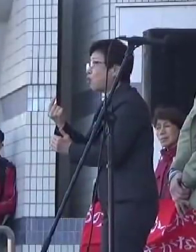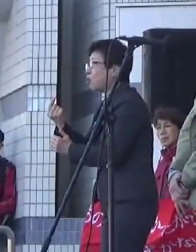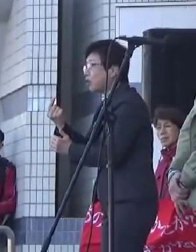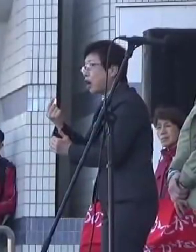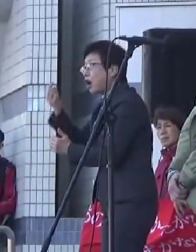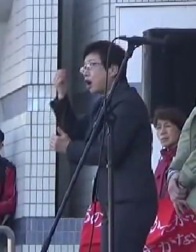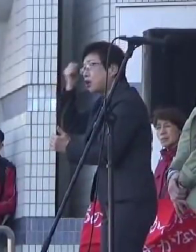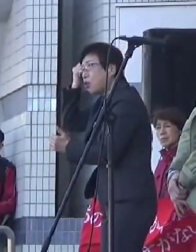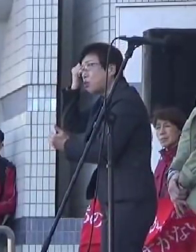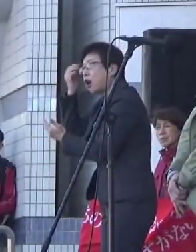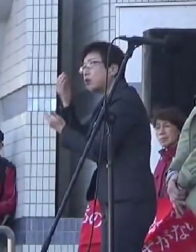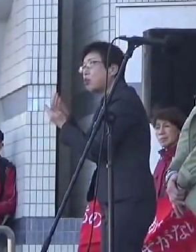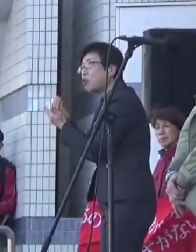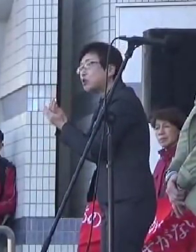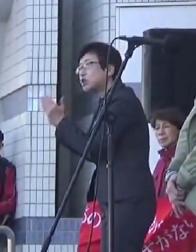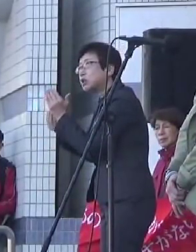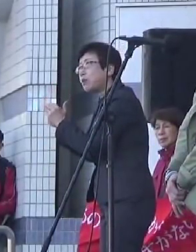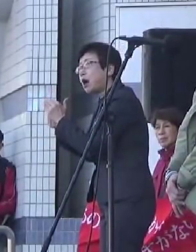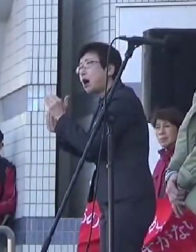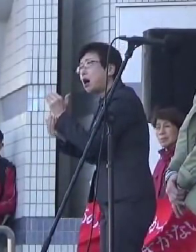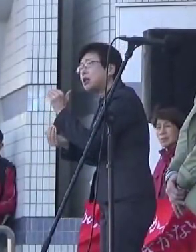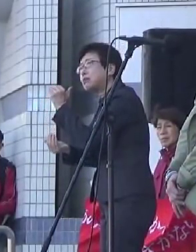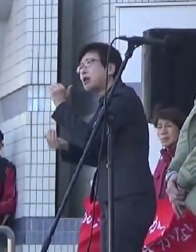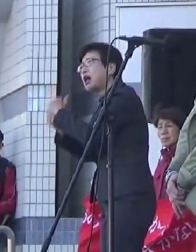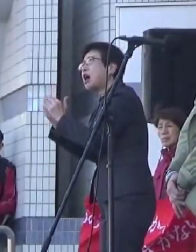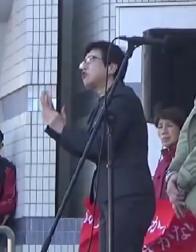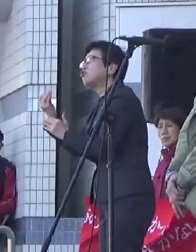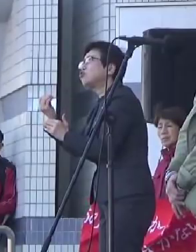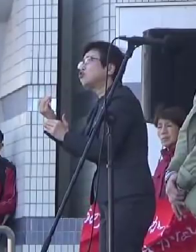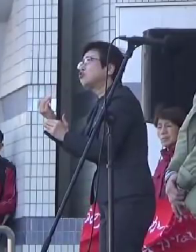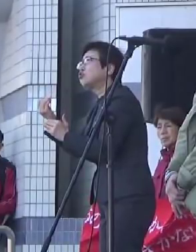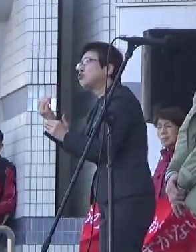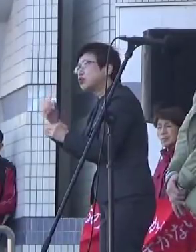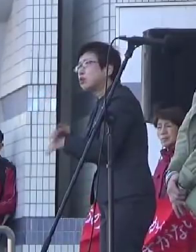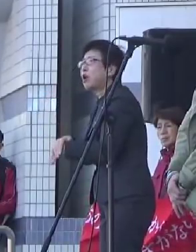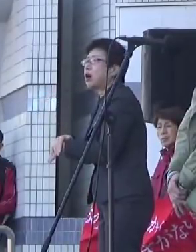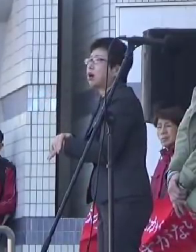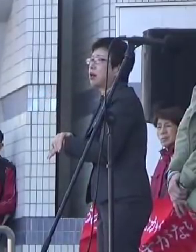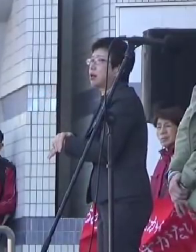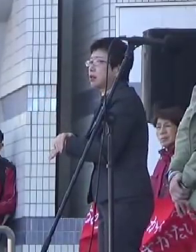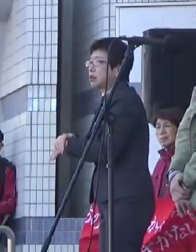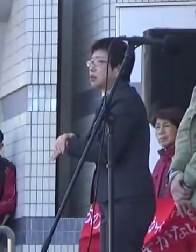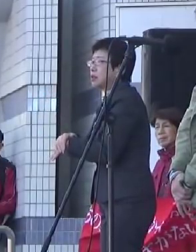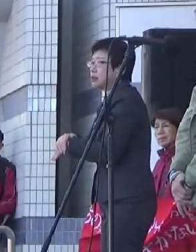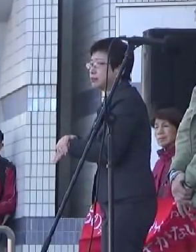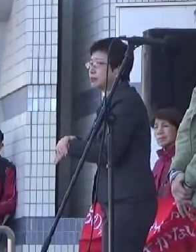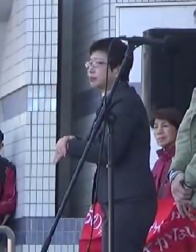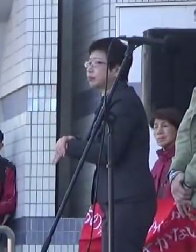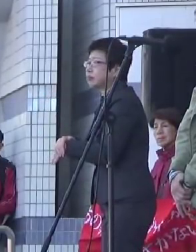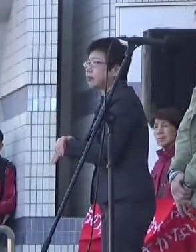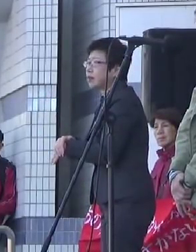記憶が残っている一番高い数値、これはサイト外ですけれども、